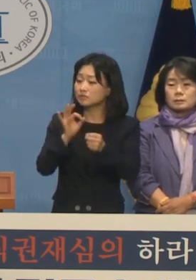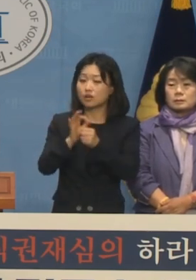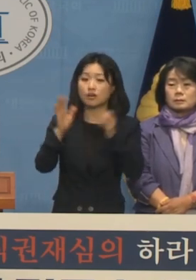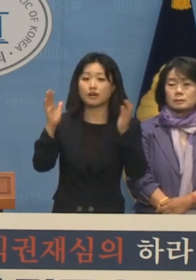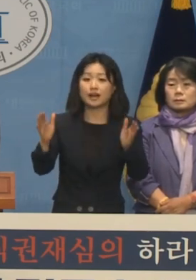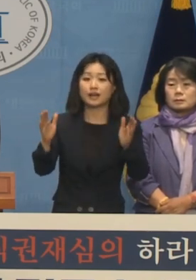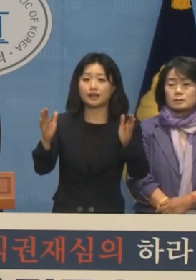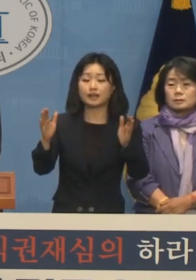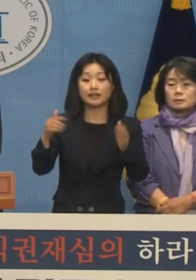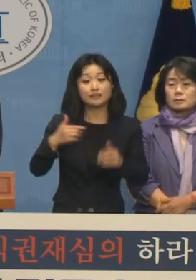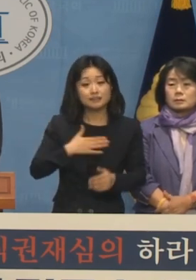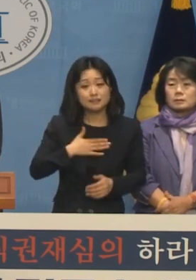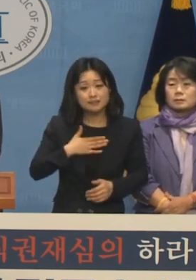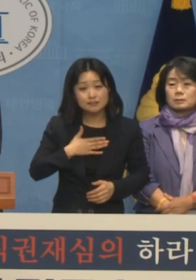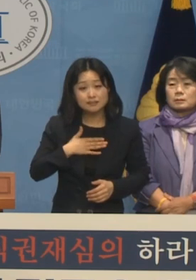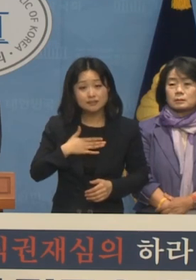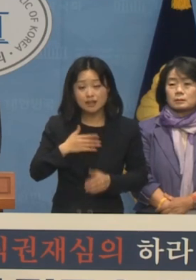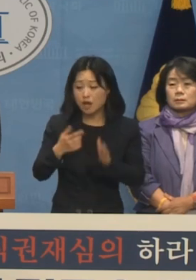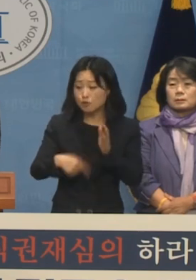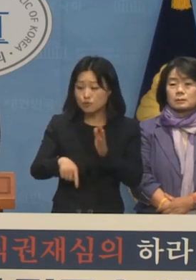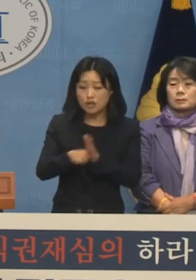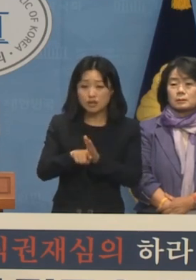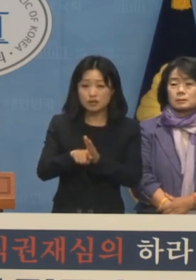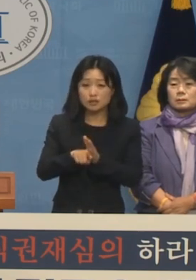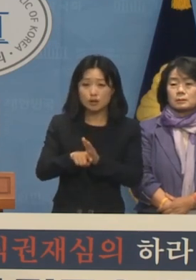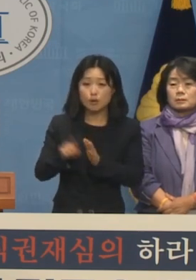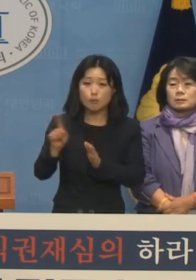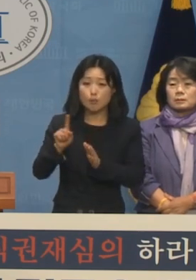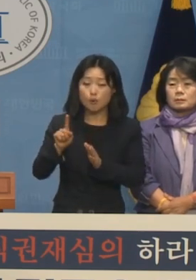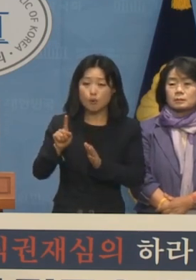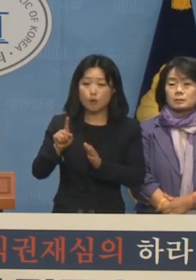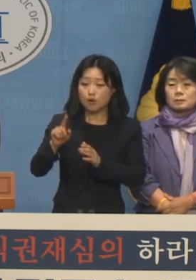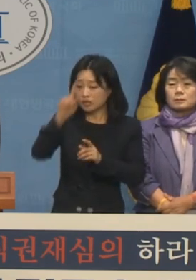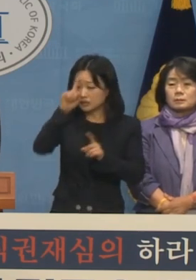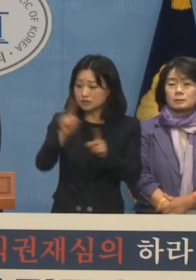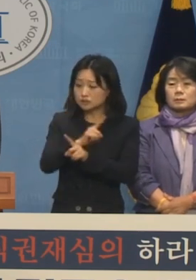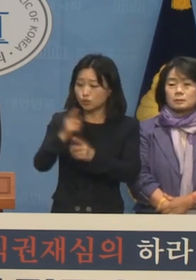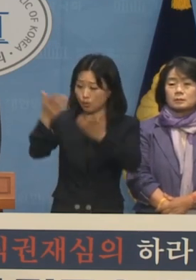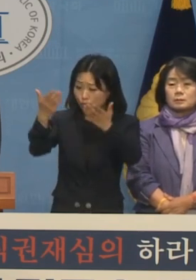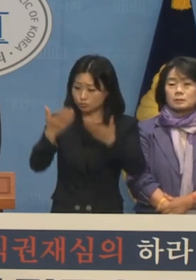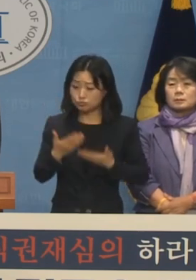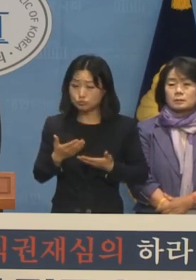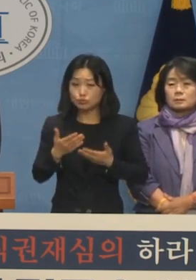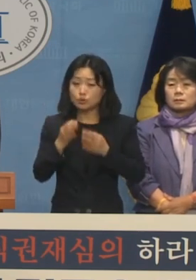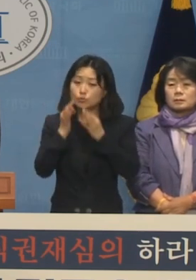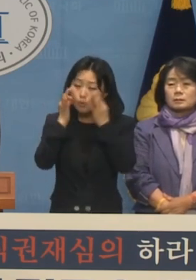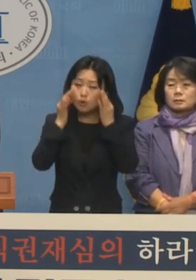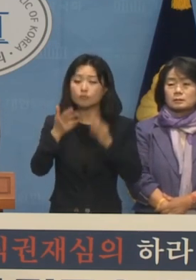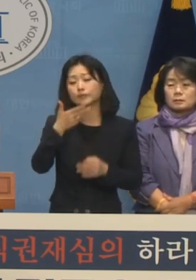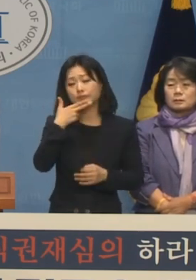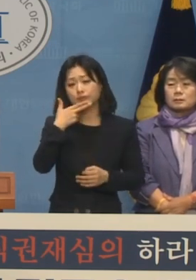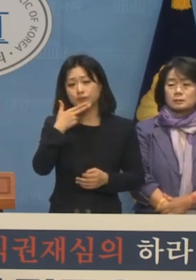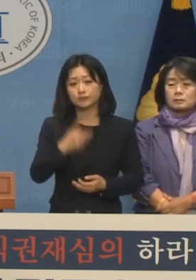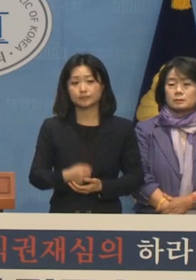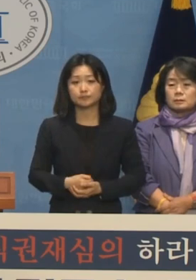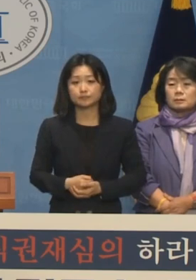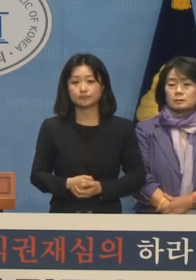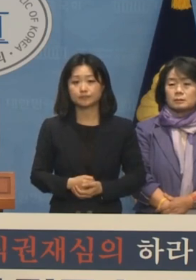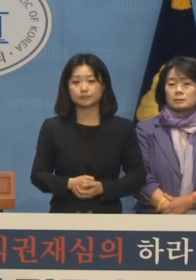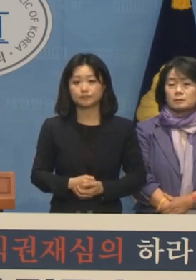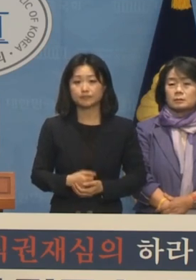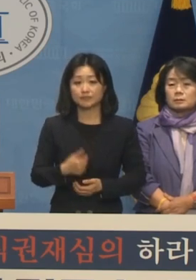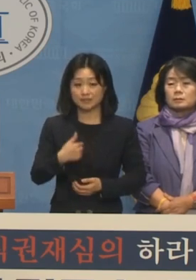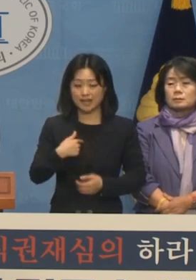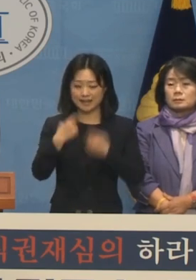됐지만 저를 위하여 어느 한 군데 국가에서 나서서 치료해 주려고 해주도 않았습니다. 저희